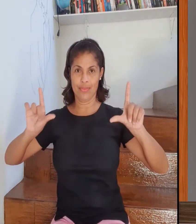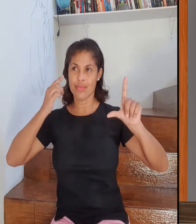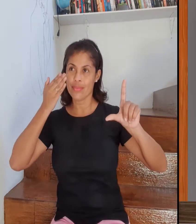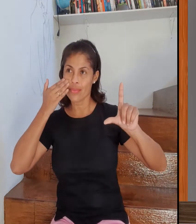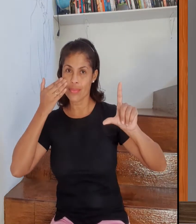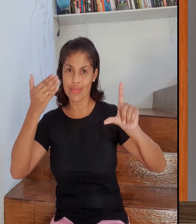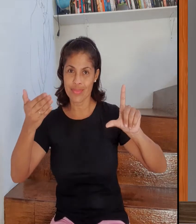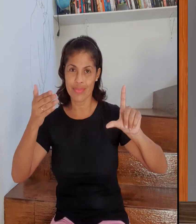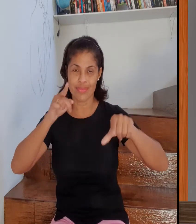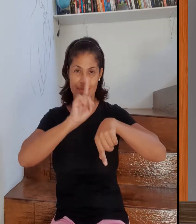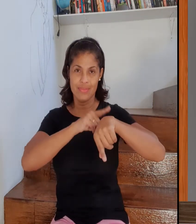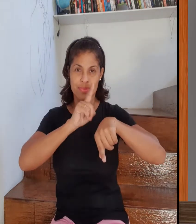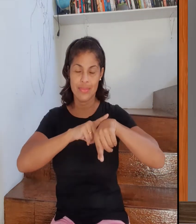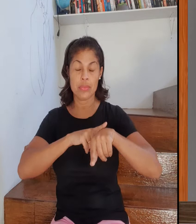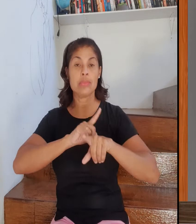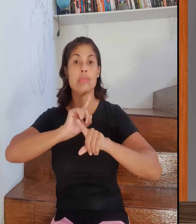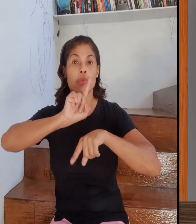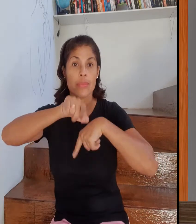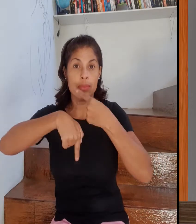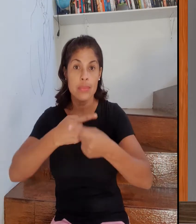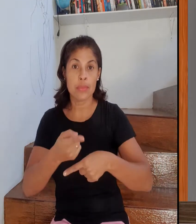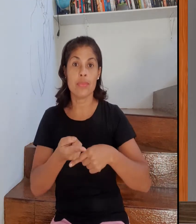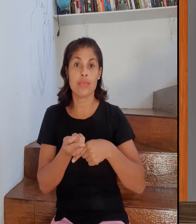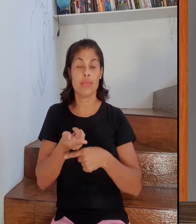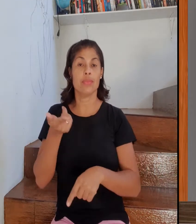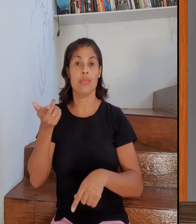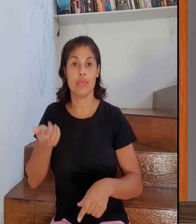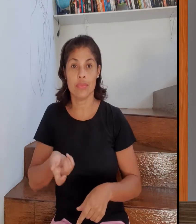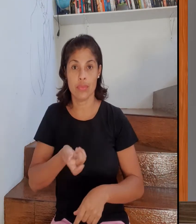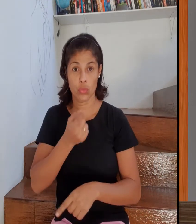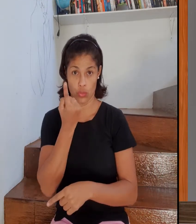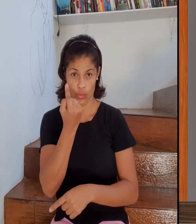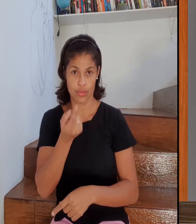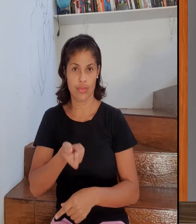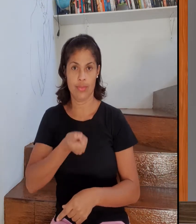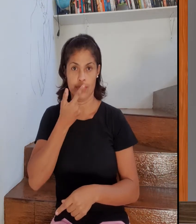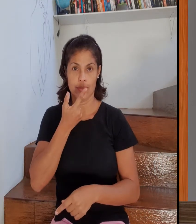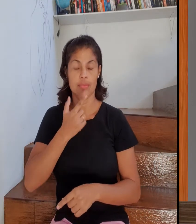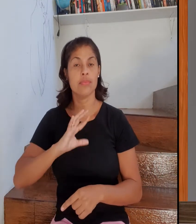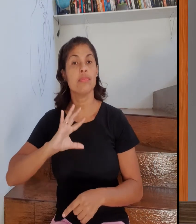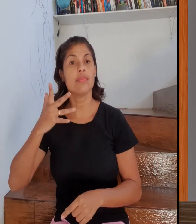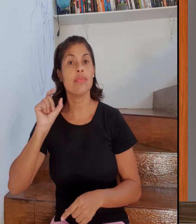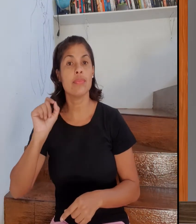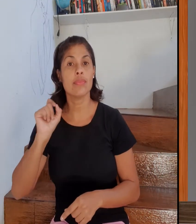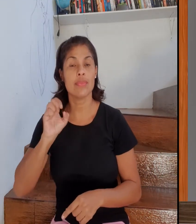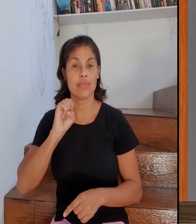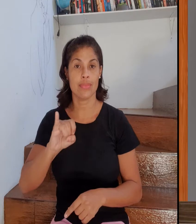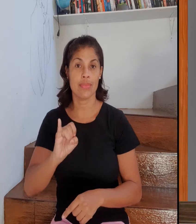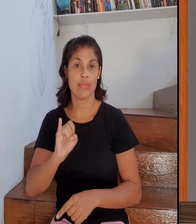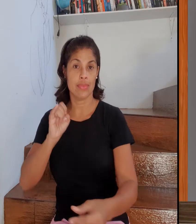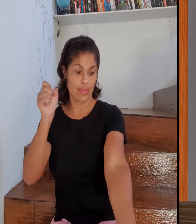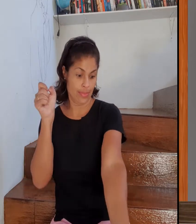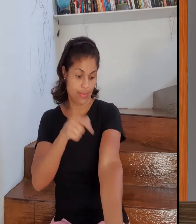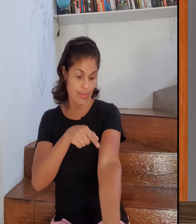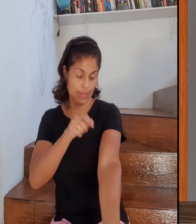função do tempo, após a administração de um medicamento em dose única, veremos que, quando a via é a